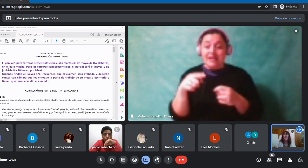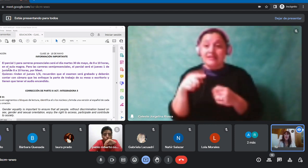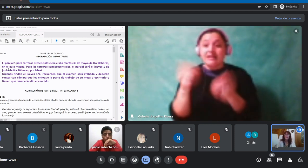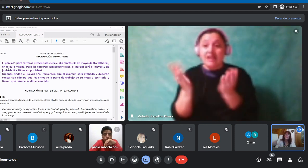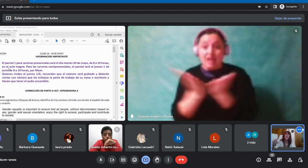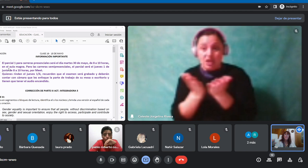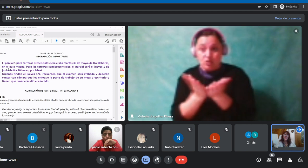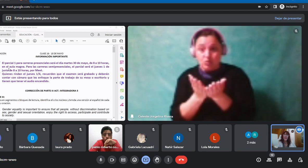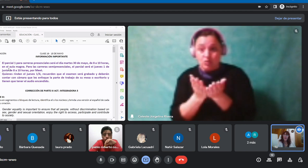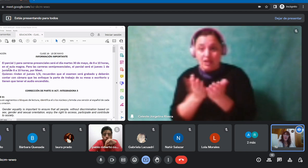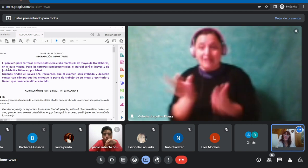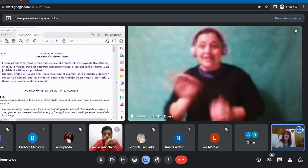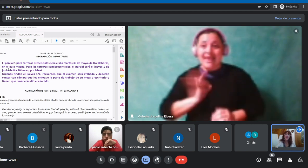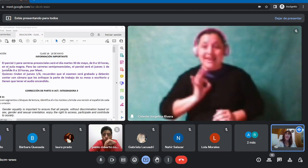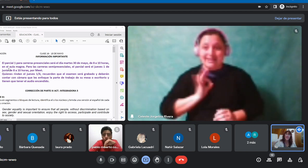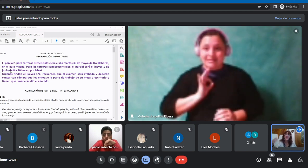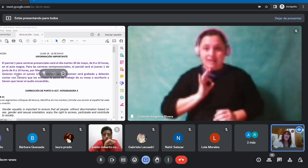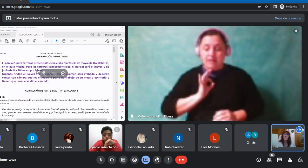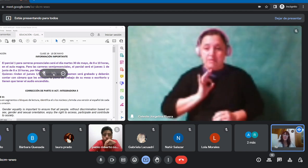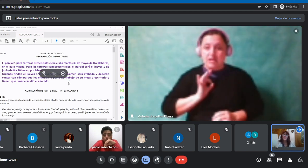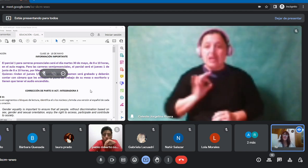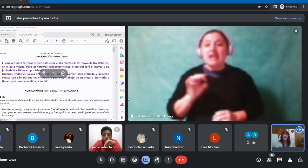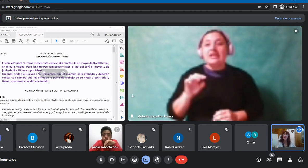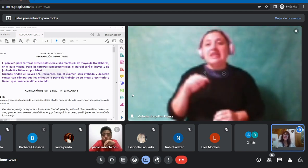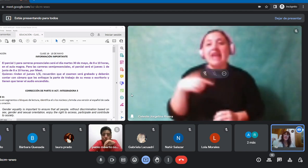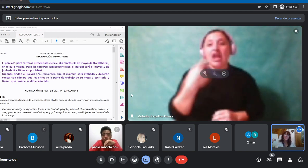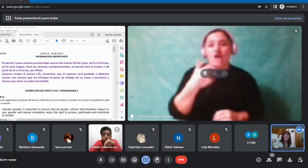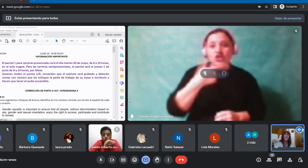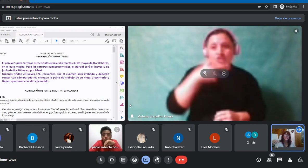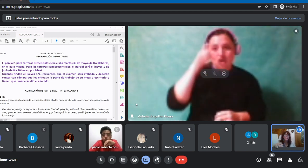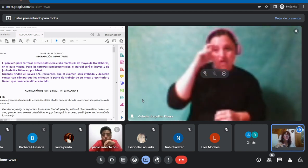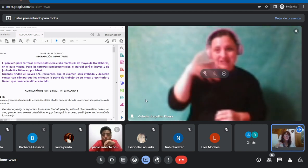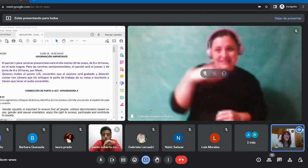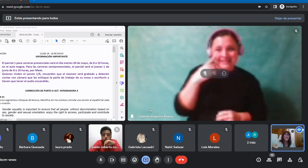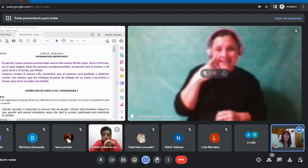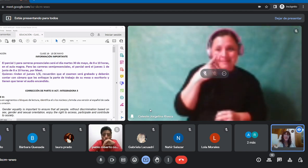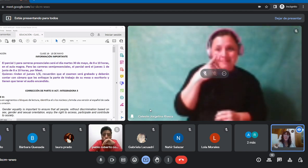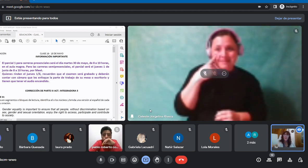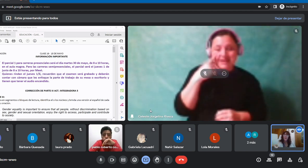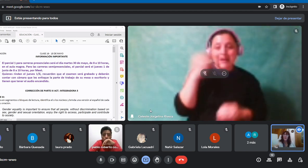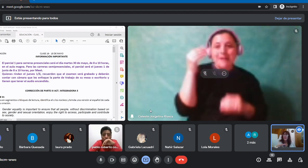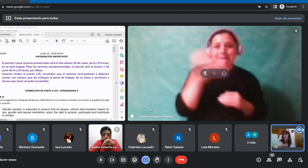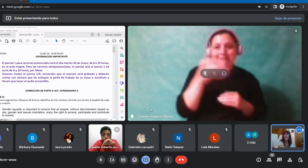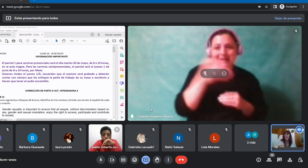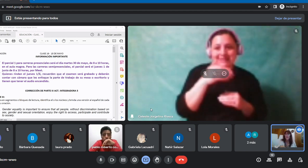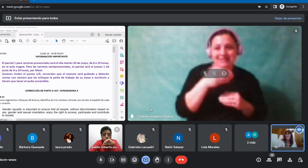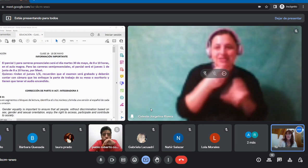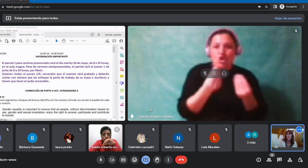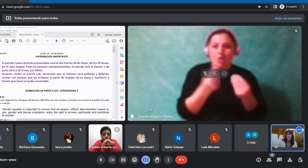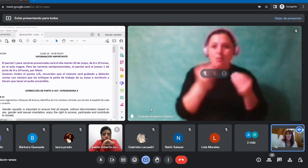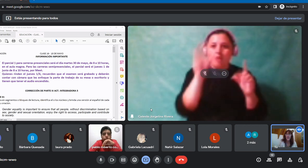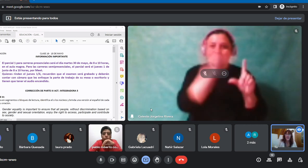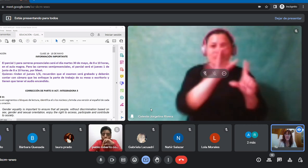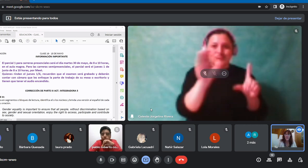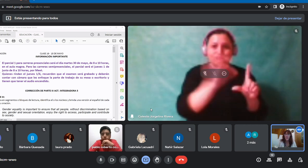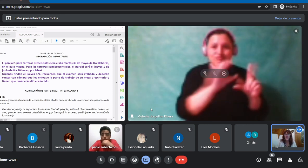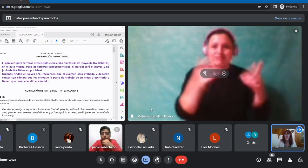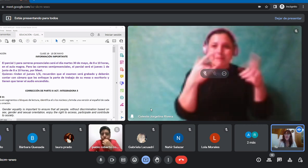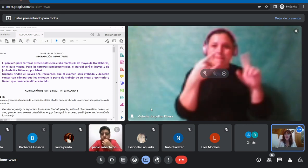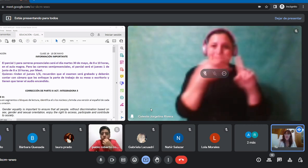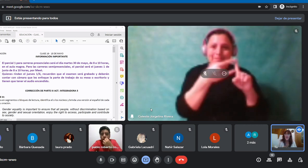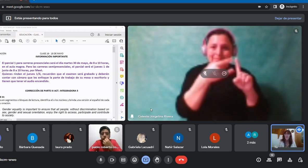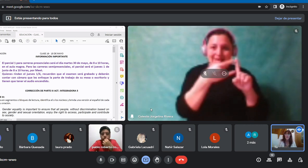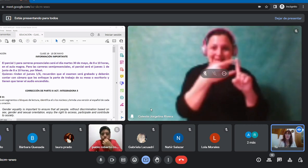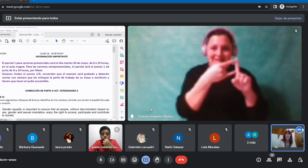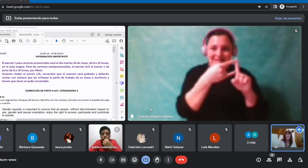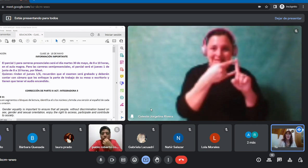Y bueno, y para los que rinden en semipresencial, el tema que estábamos ensayando, pero había cuatro y son seis que tengo escritas.